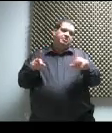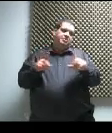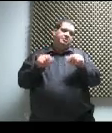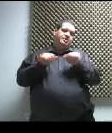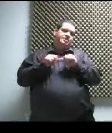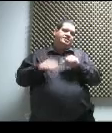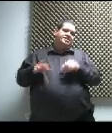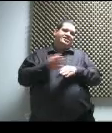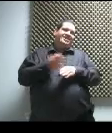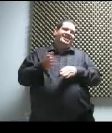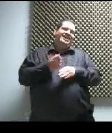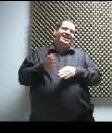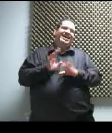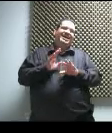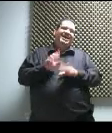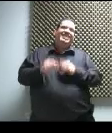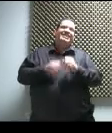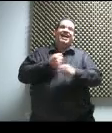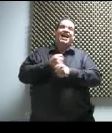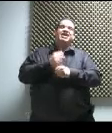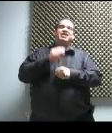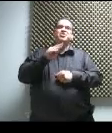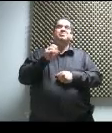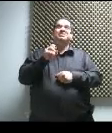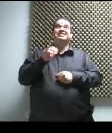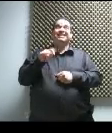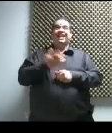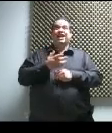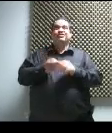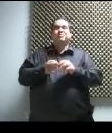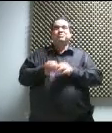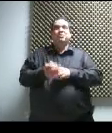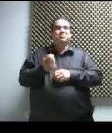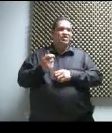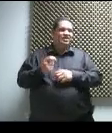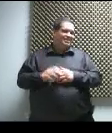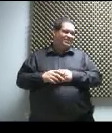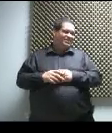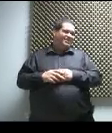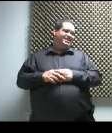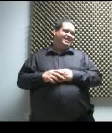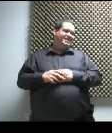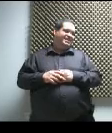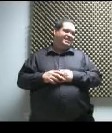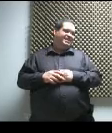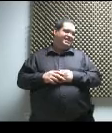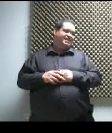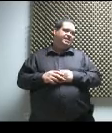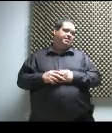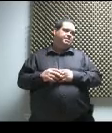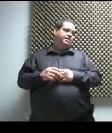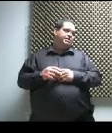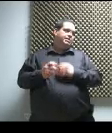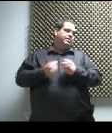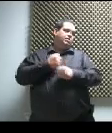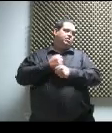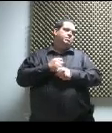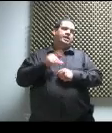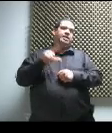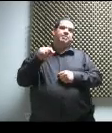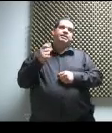cómo... por aquello de qué año vi esto. Esas cosas se ruedan un poquito. Ay, Dios mío, ¿y fue? Sí, ya para el 2018 son 100